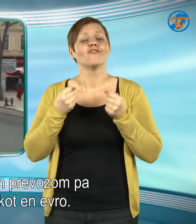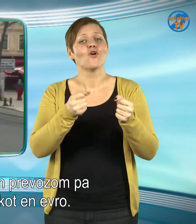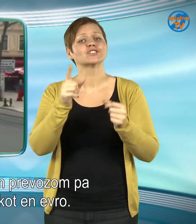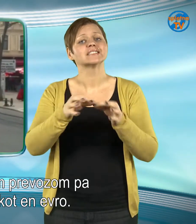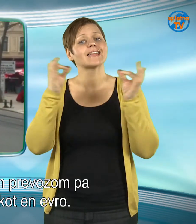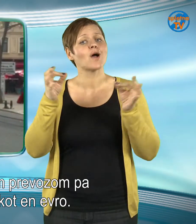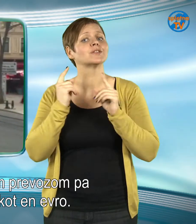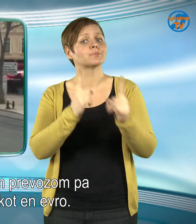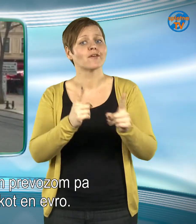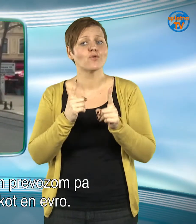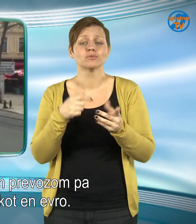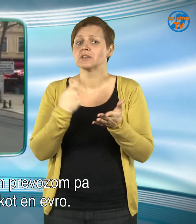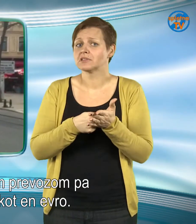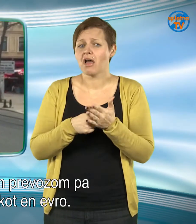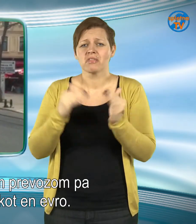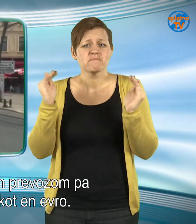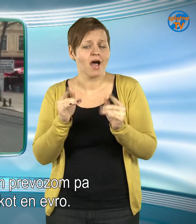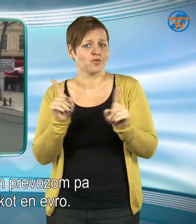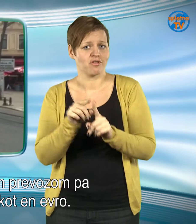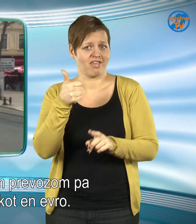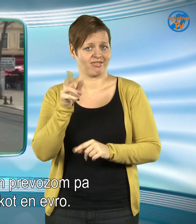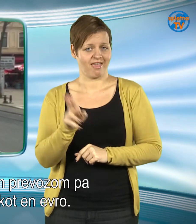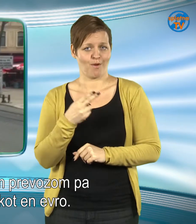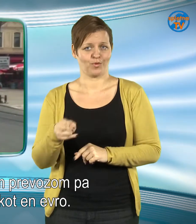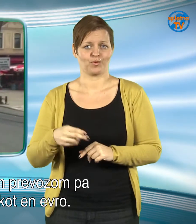Vožnja z javnim prevozom pa stane manj kot 1 evro.